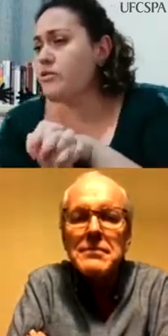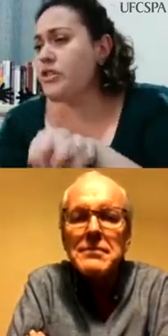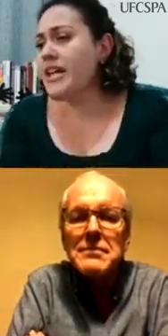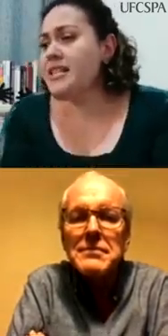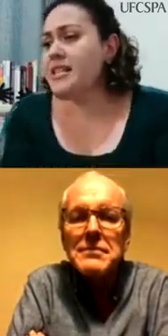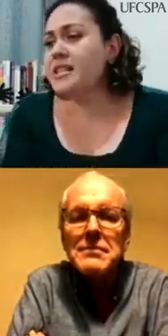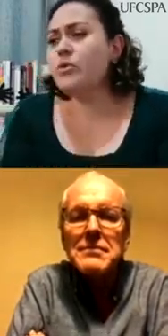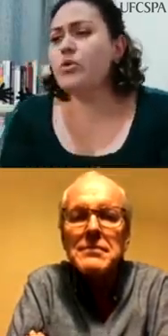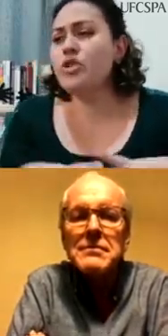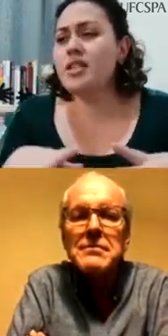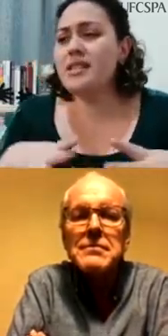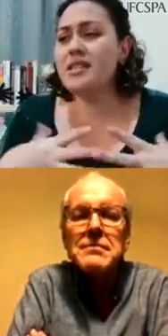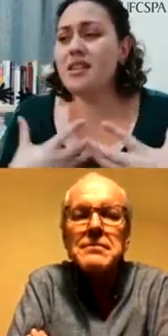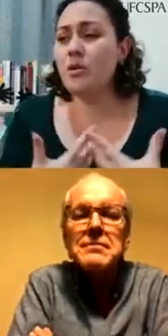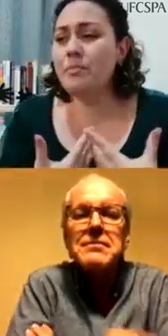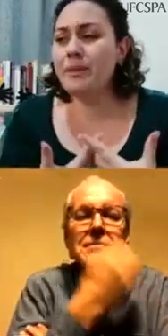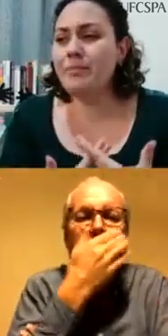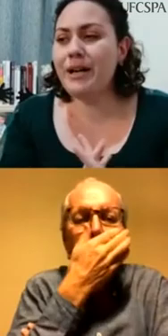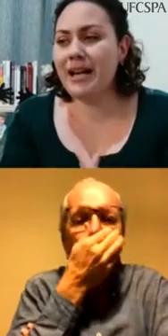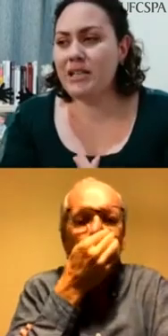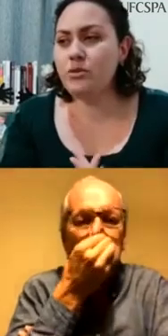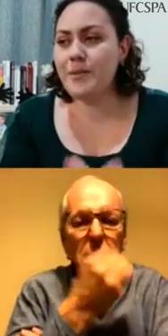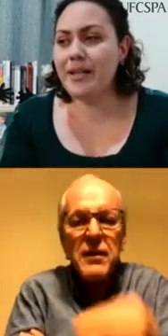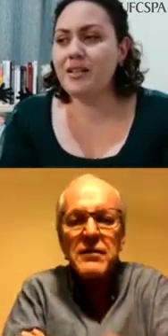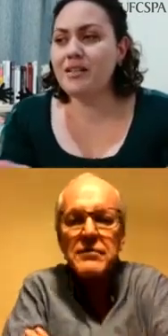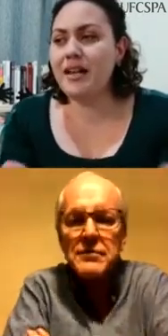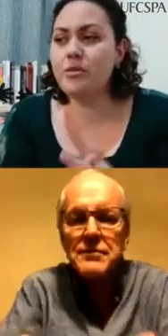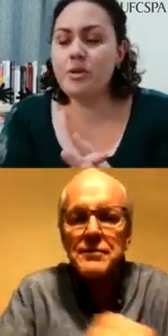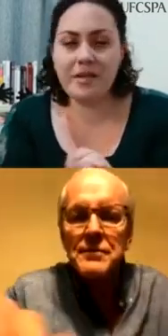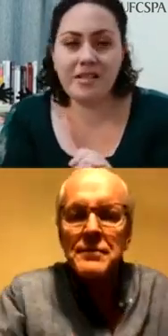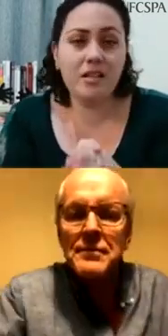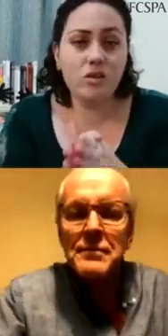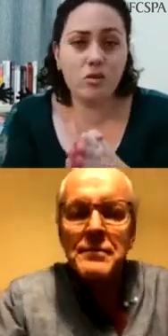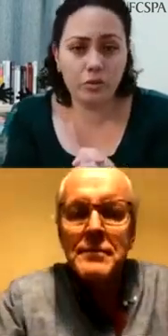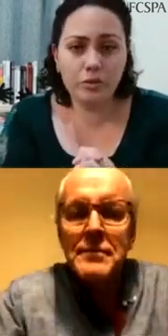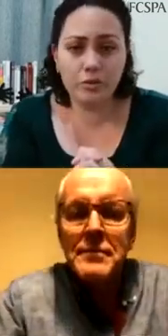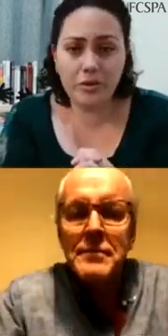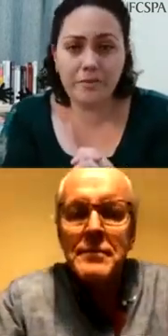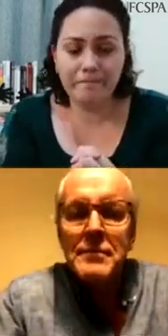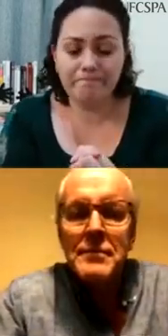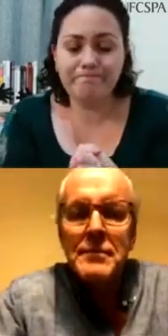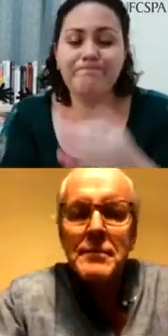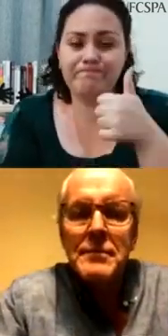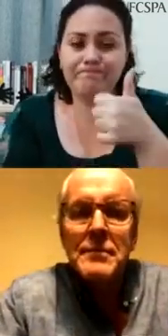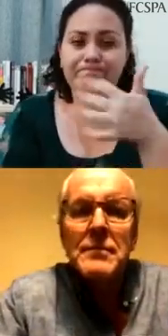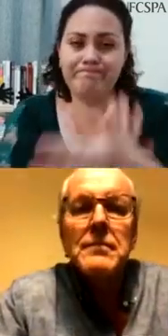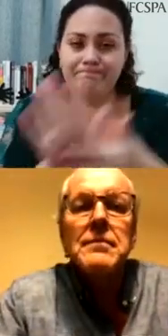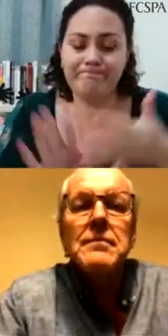Os profissionais da saúde, eles estão preparados para lidar com os pacientes surdos?